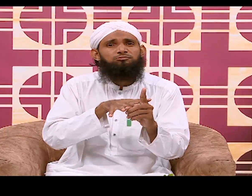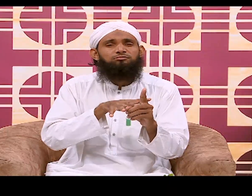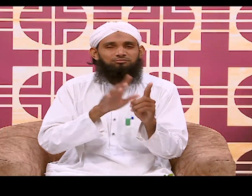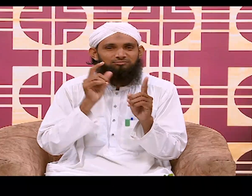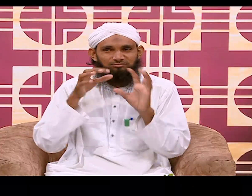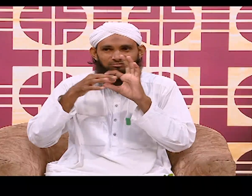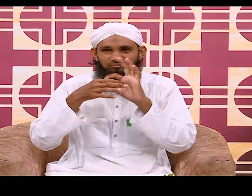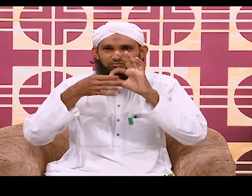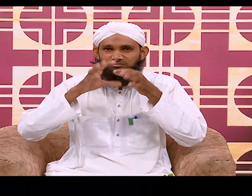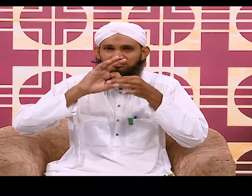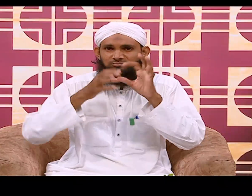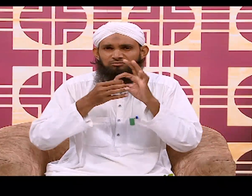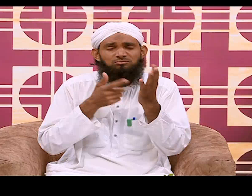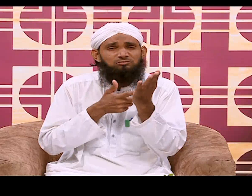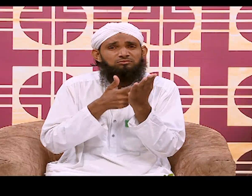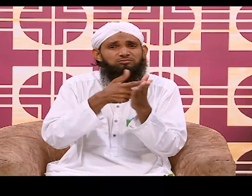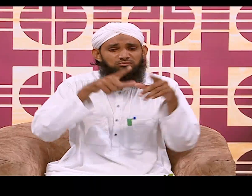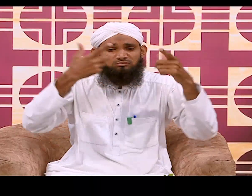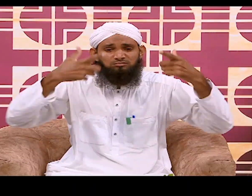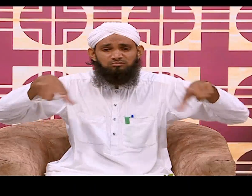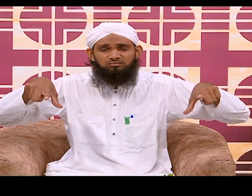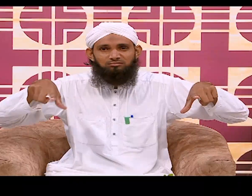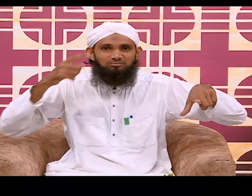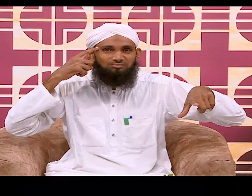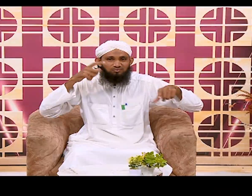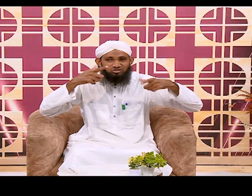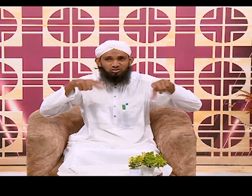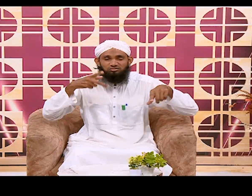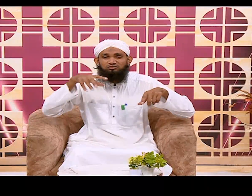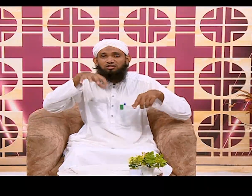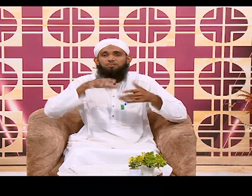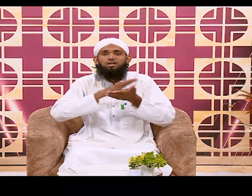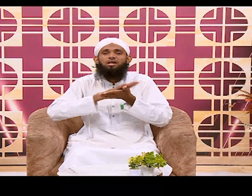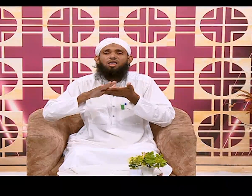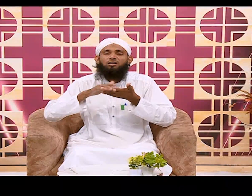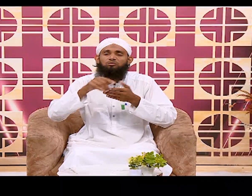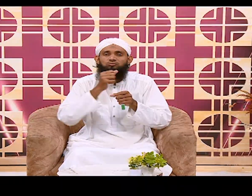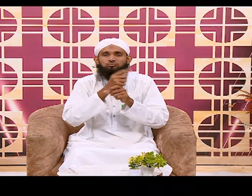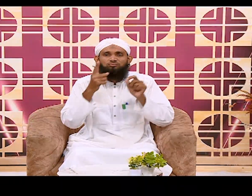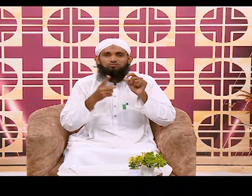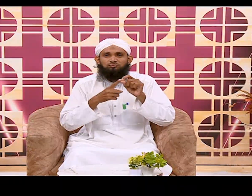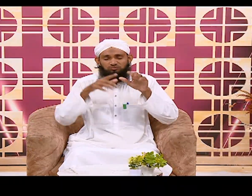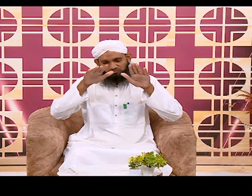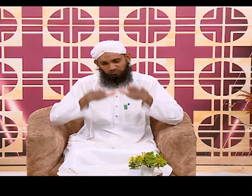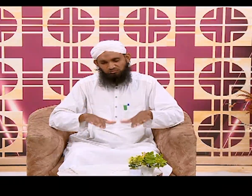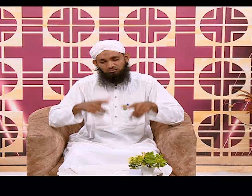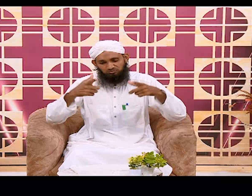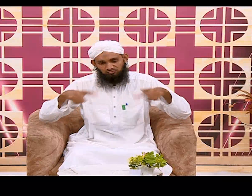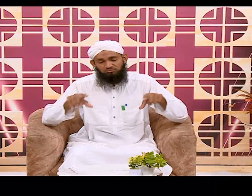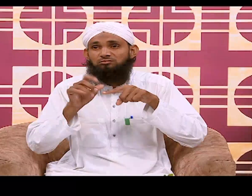تھے۔ راستے میں ایک گاؤں آیا، اس کا نام تھا ہلہ۔ غوث پاک رحمۃ اللہ علیہ نے اس گاؤں میں رکنے اور یہاں رات گزارنے